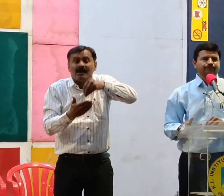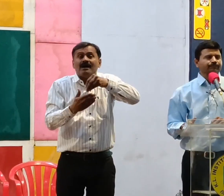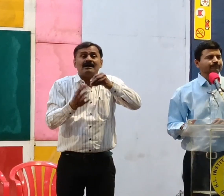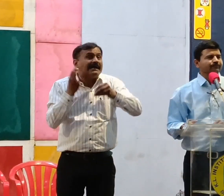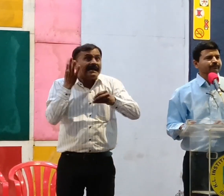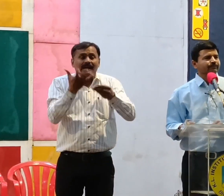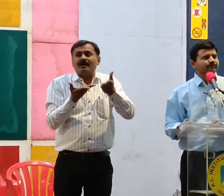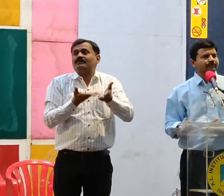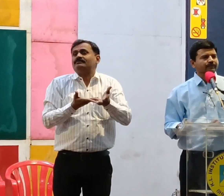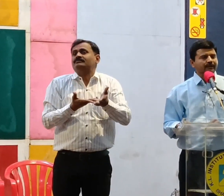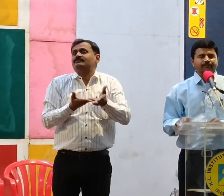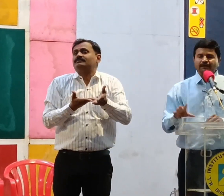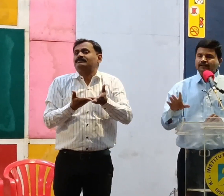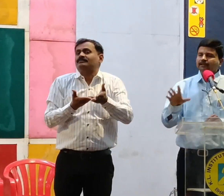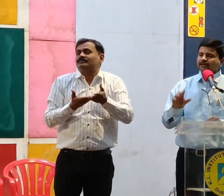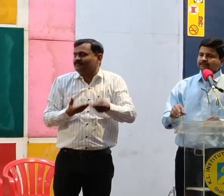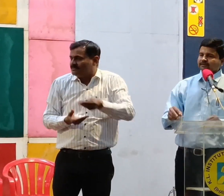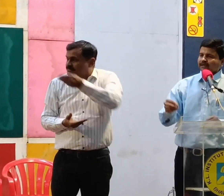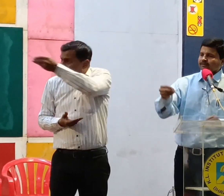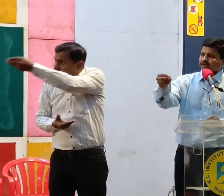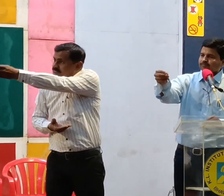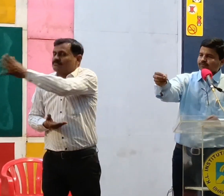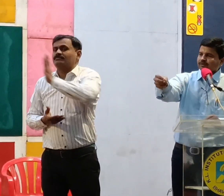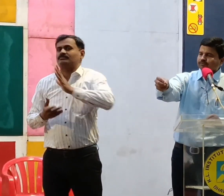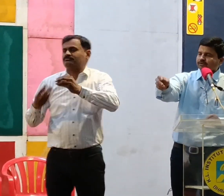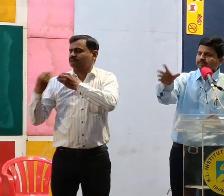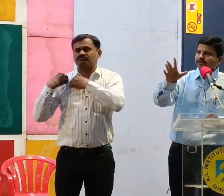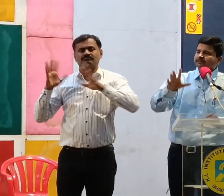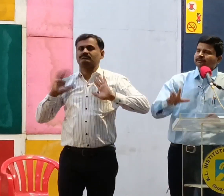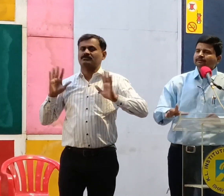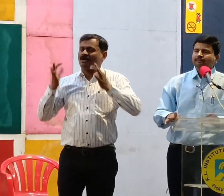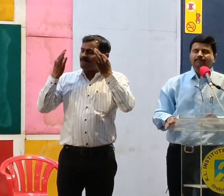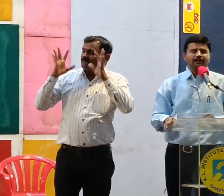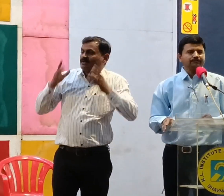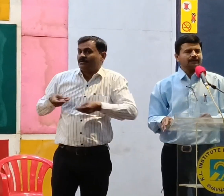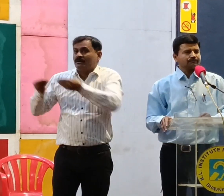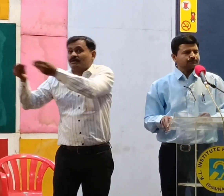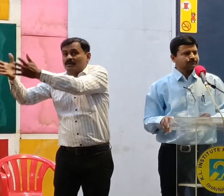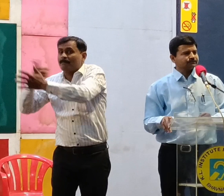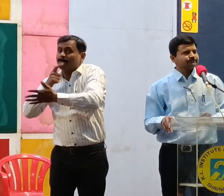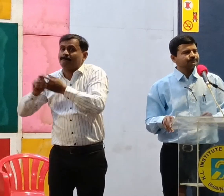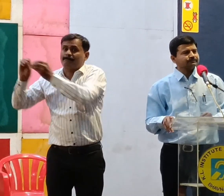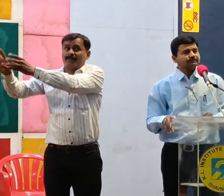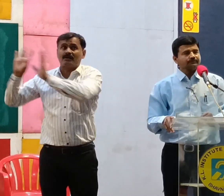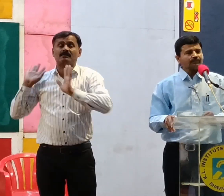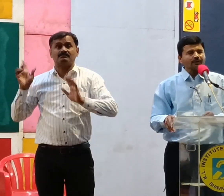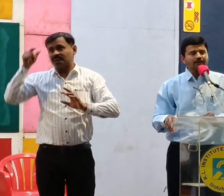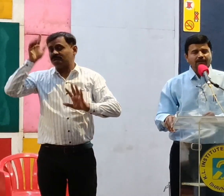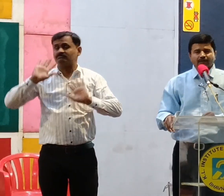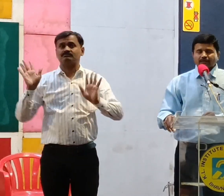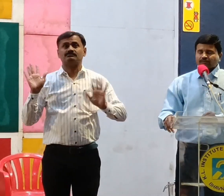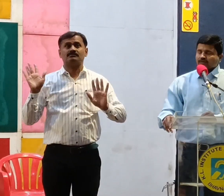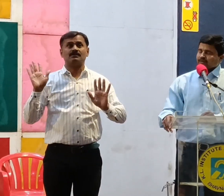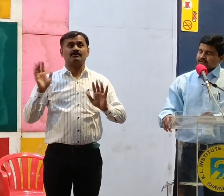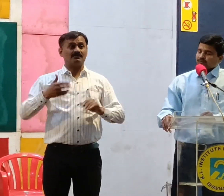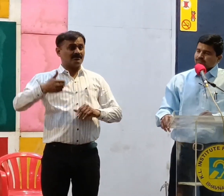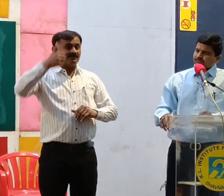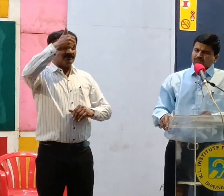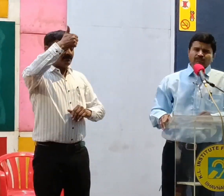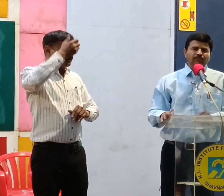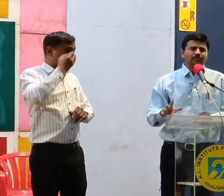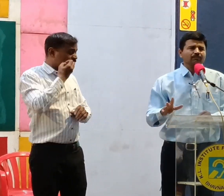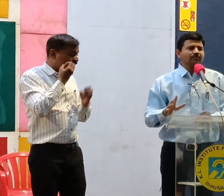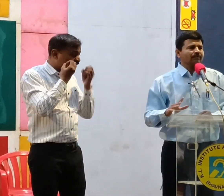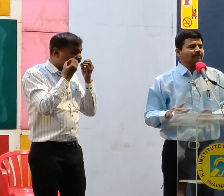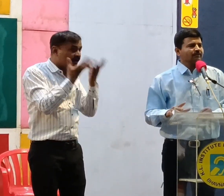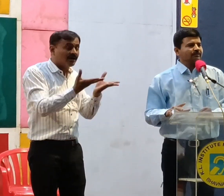હતી, એમાં હીરા છે, હાલ્યો આ પોટલી હું તમને પાછી આપું. ઓલો વ્યક્તિ